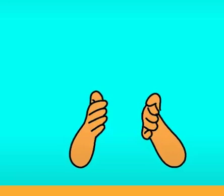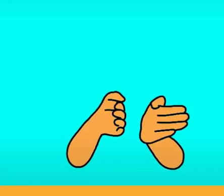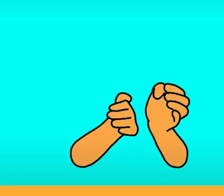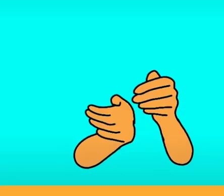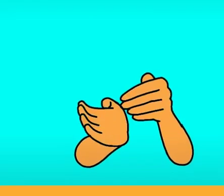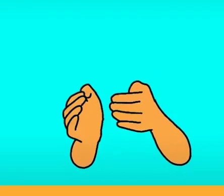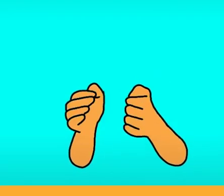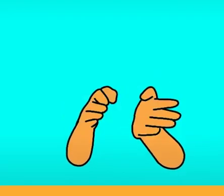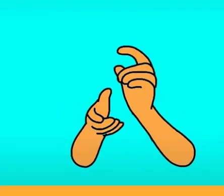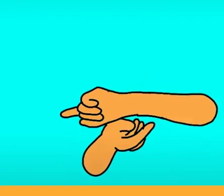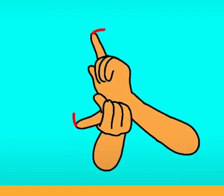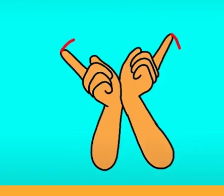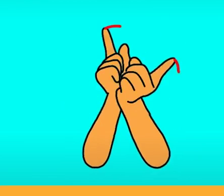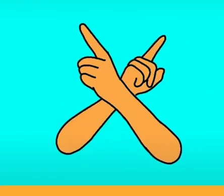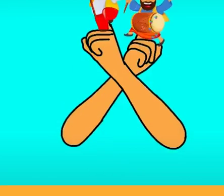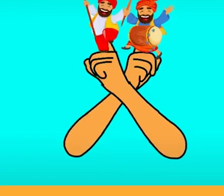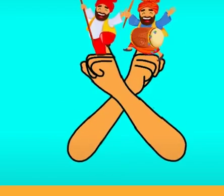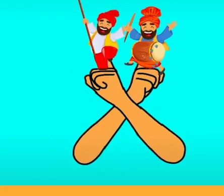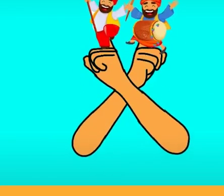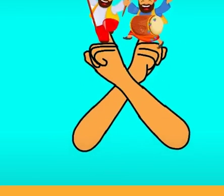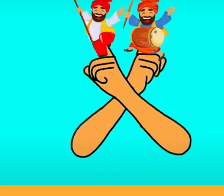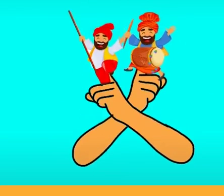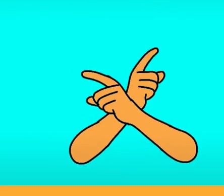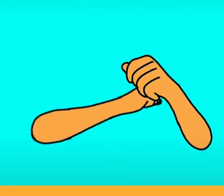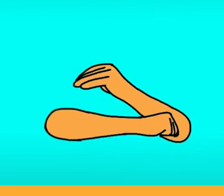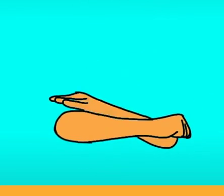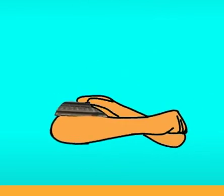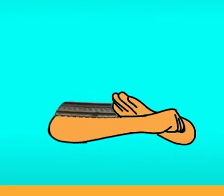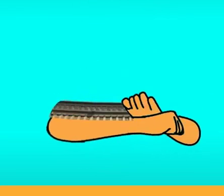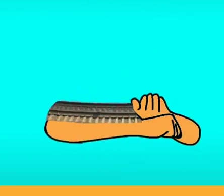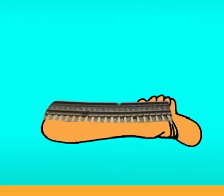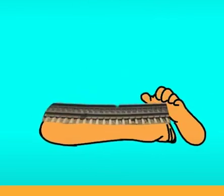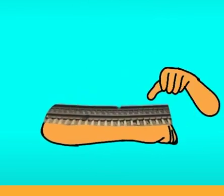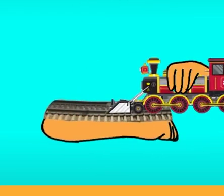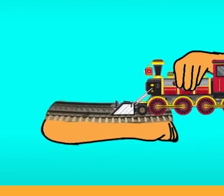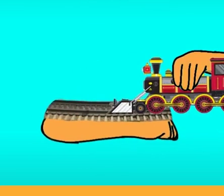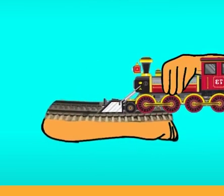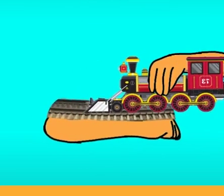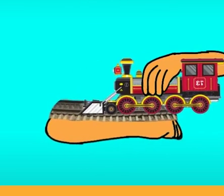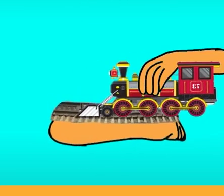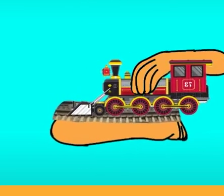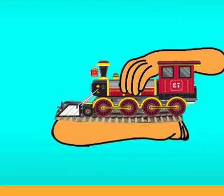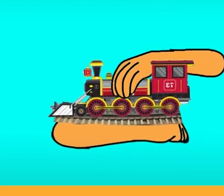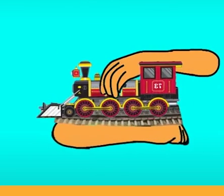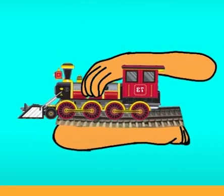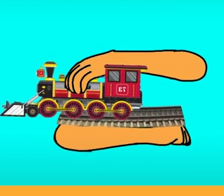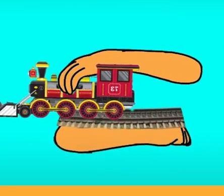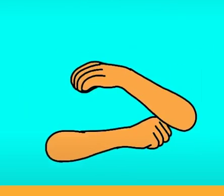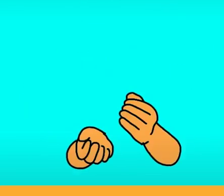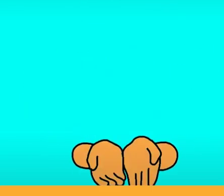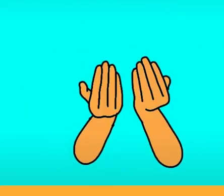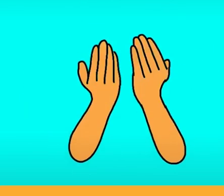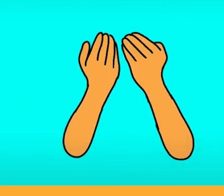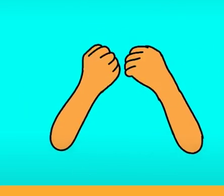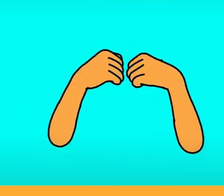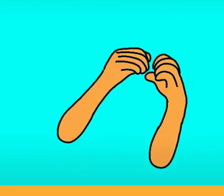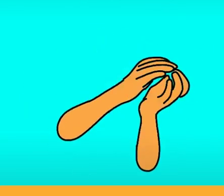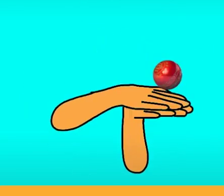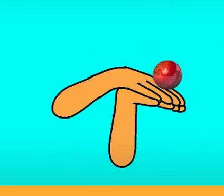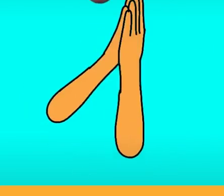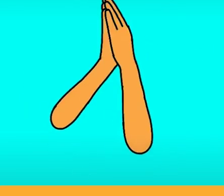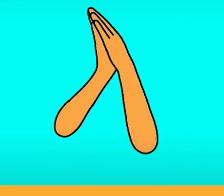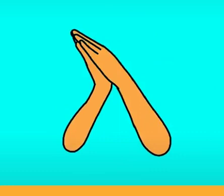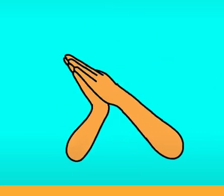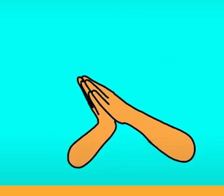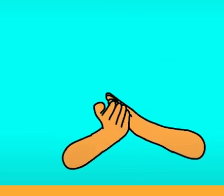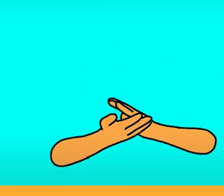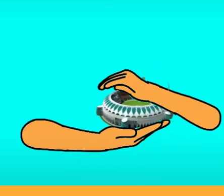से सड़कों पे सब नाचेंगे, पटरी पे पहिए भागेंगे, गूंजेंगे खेलों के